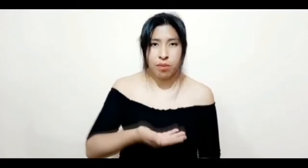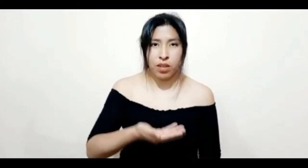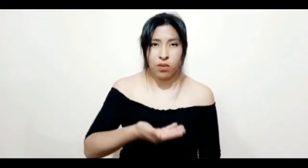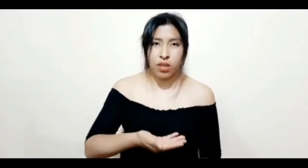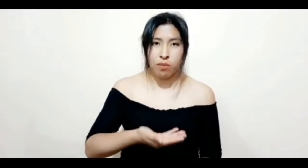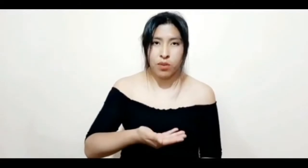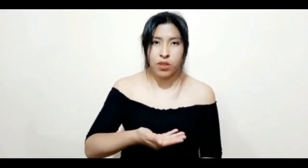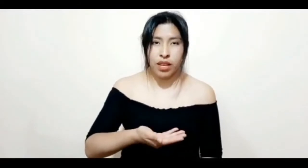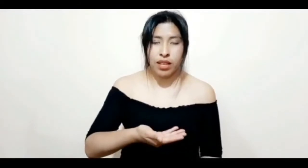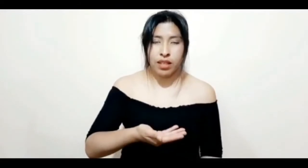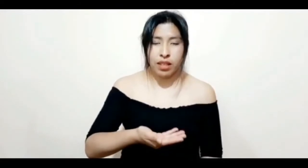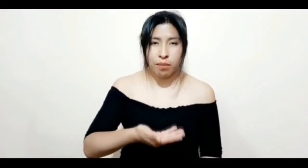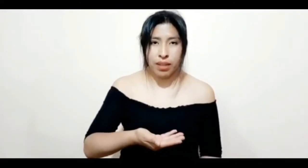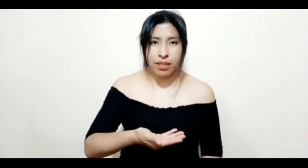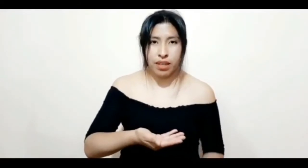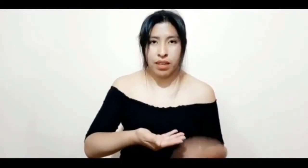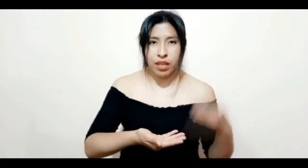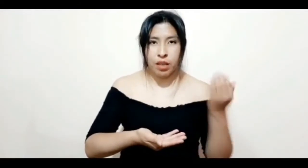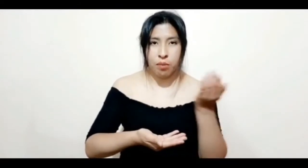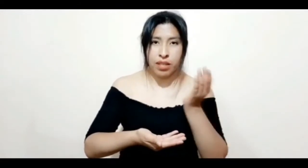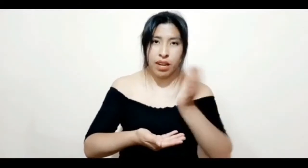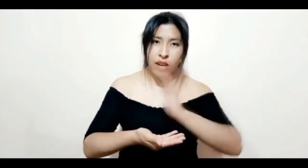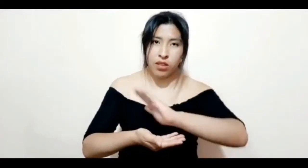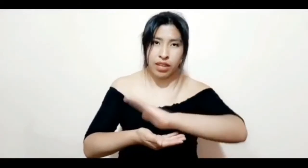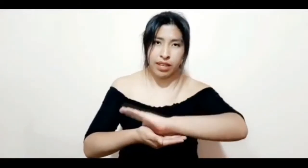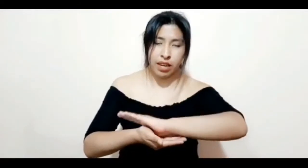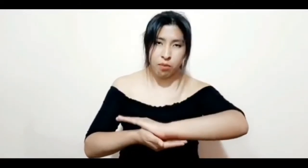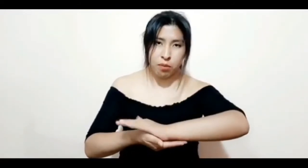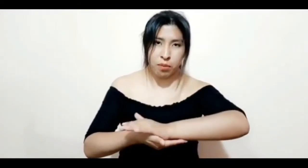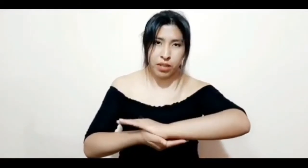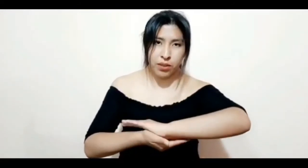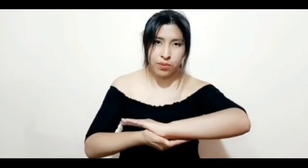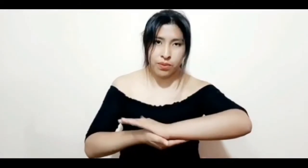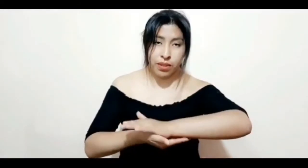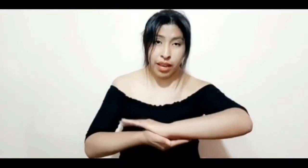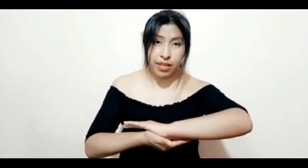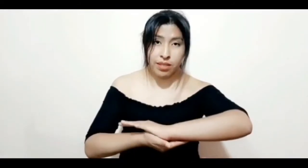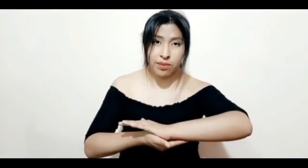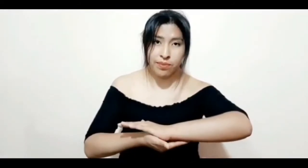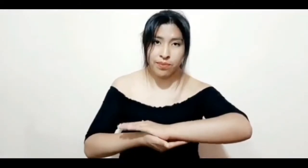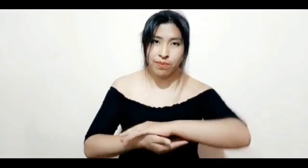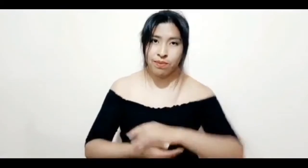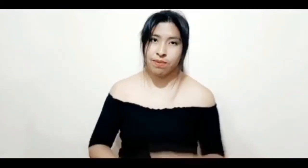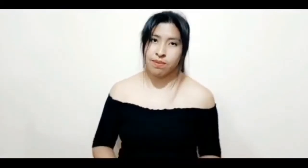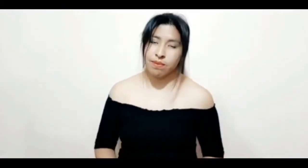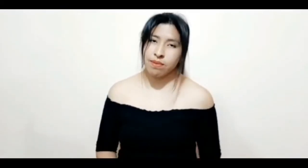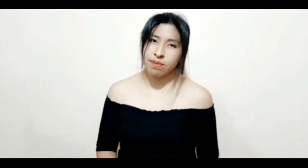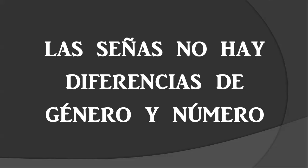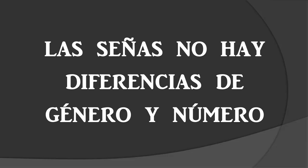mano usamos de base mientras la otra genera el movimiento, queso.